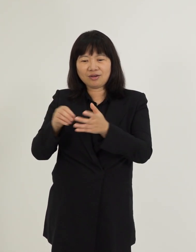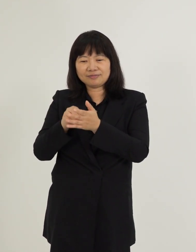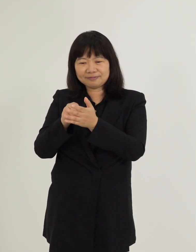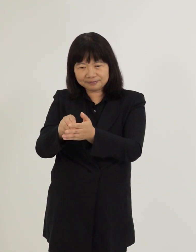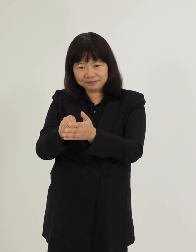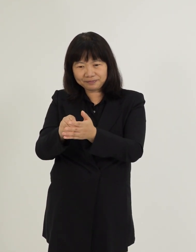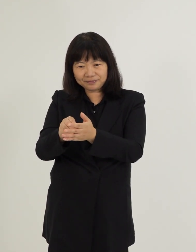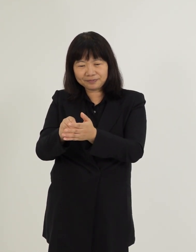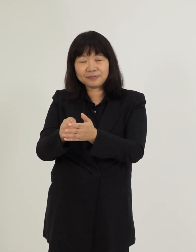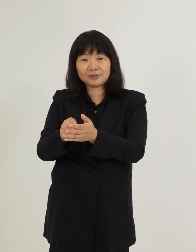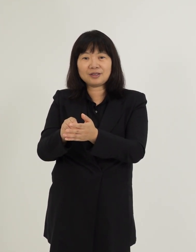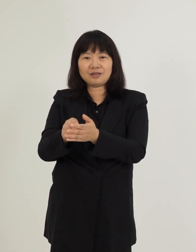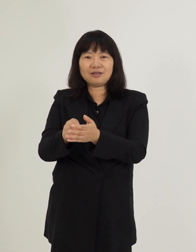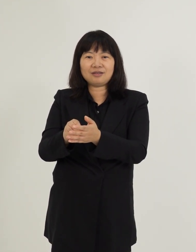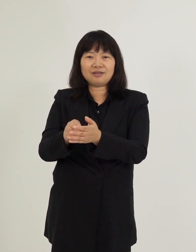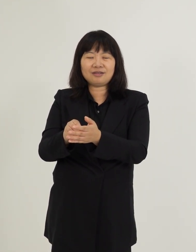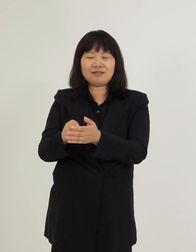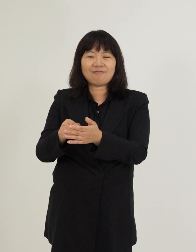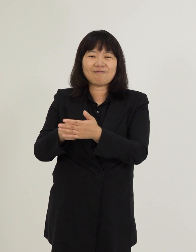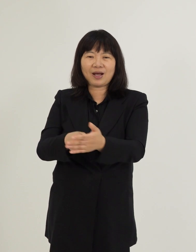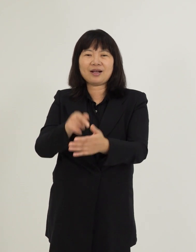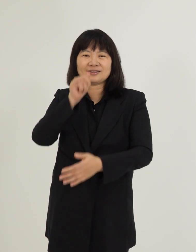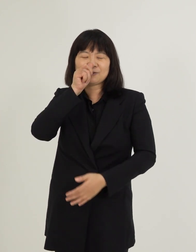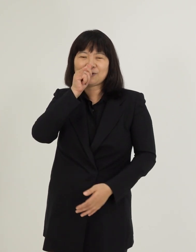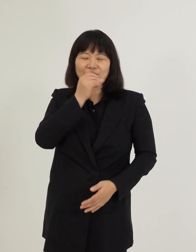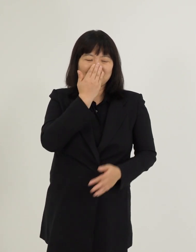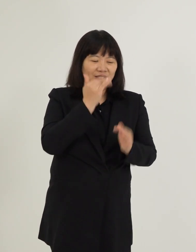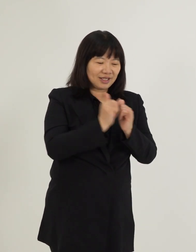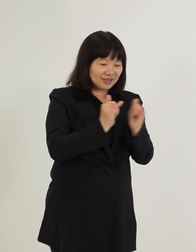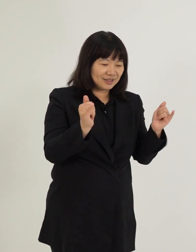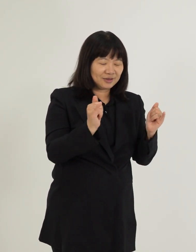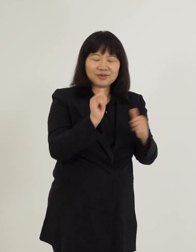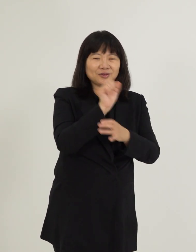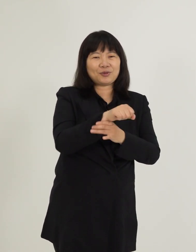시도합니다. 이건 유대인들에게 절대 용납할 수 없는